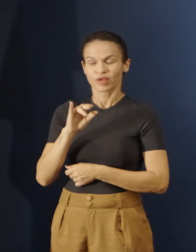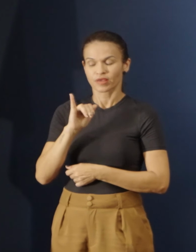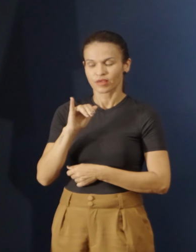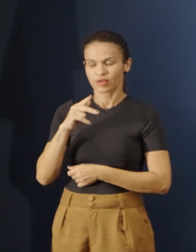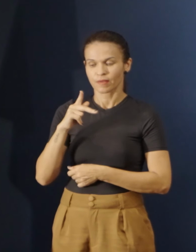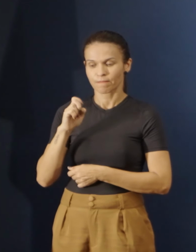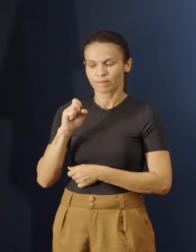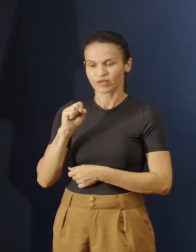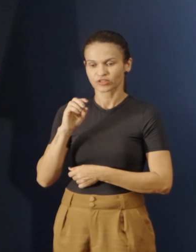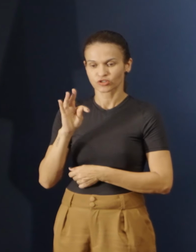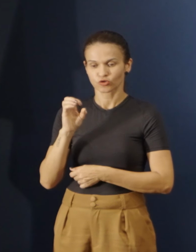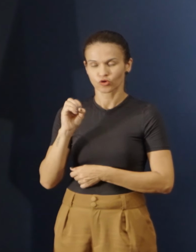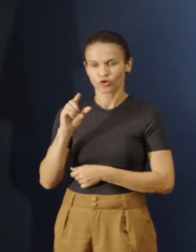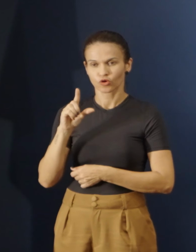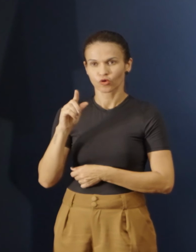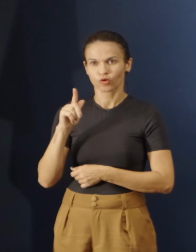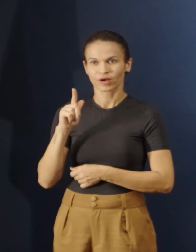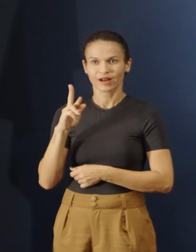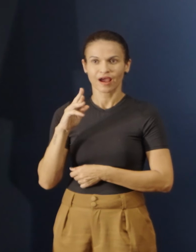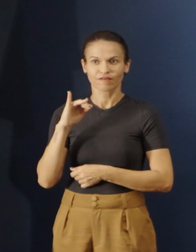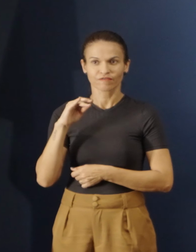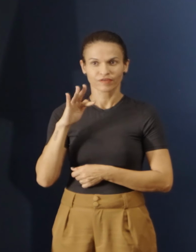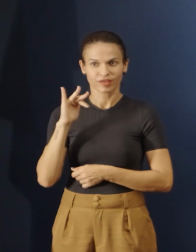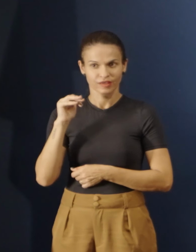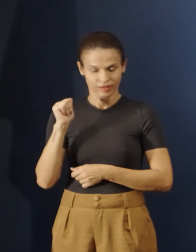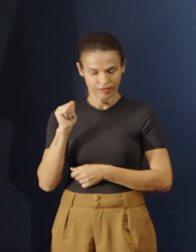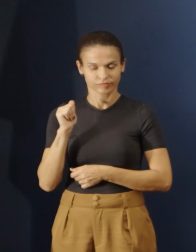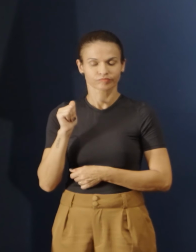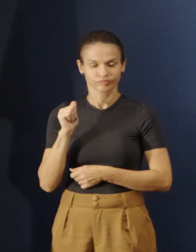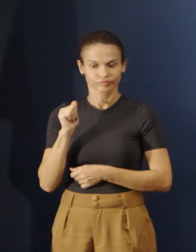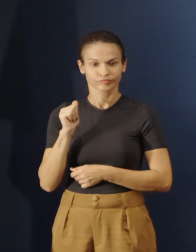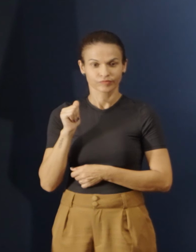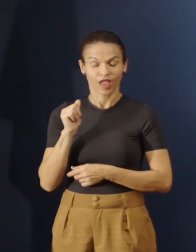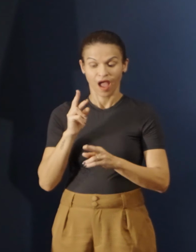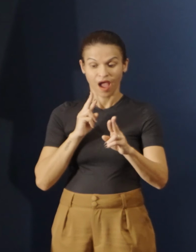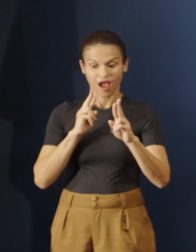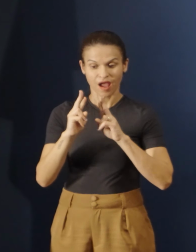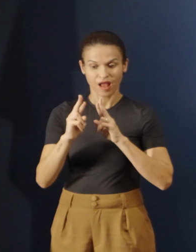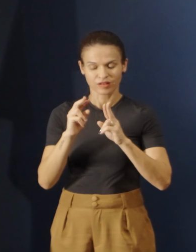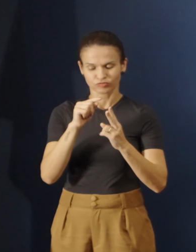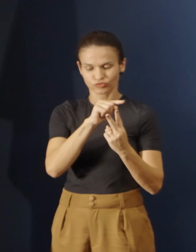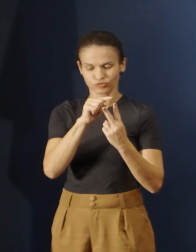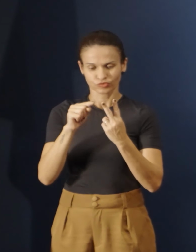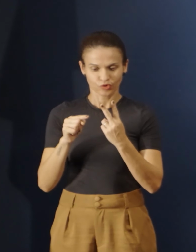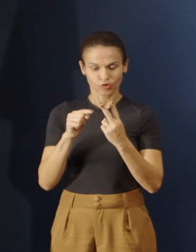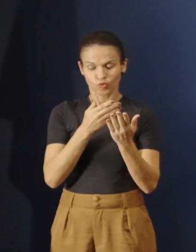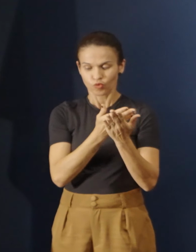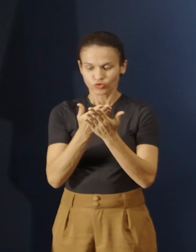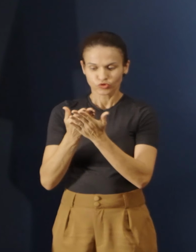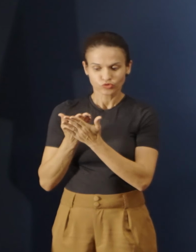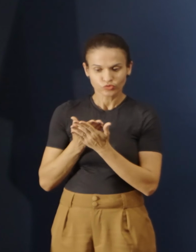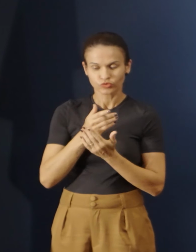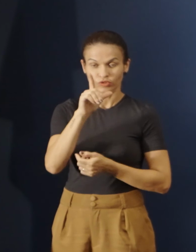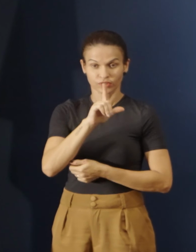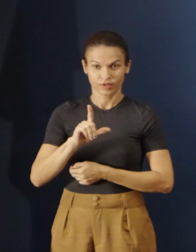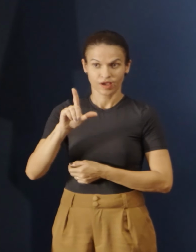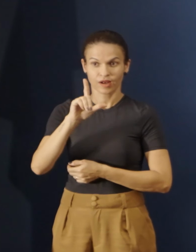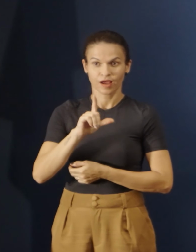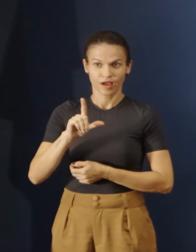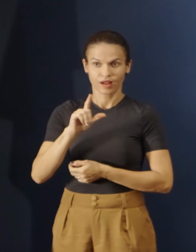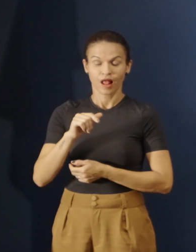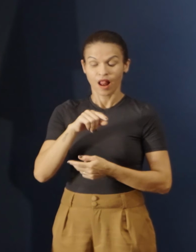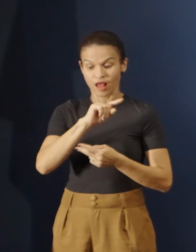epistolografia. E eu costumo avançar um pouco mais a relação da epistolografia com os estudos literários. Aí é